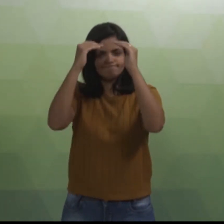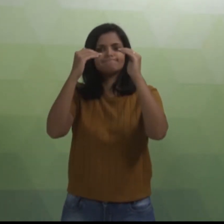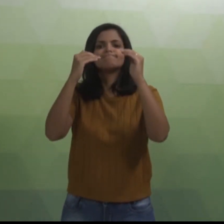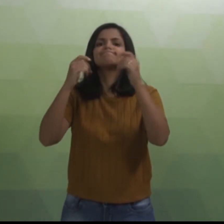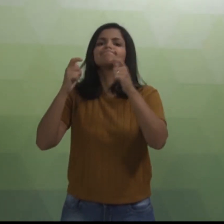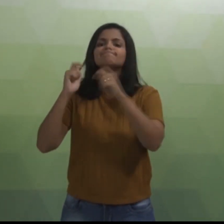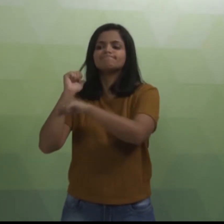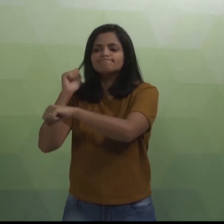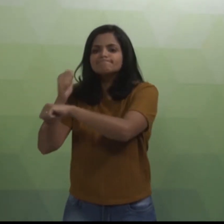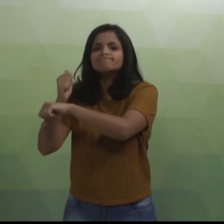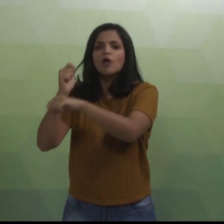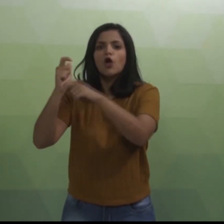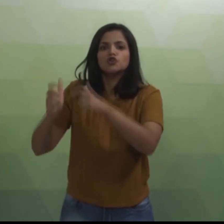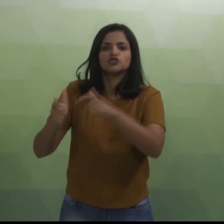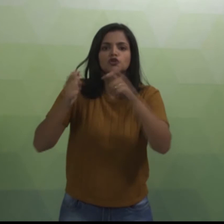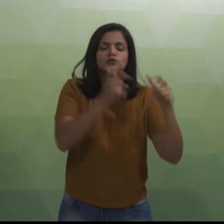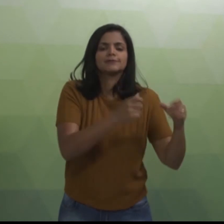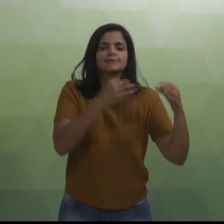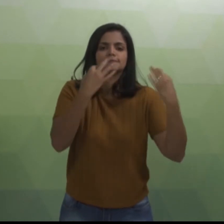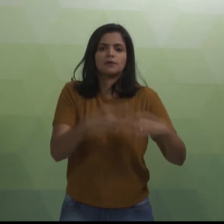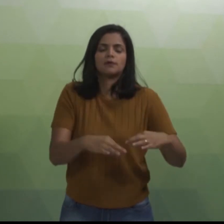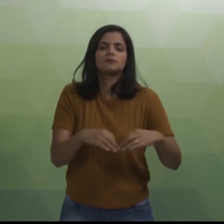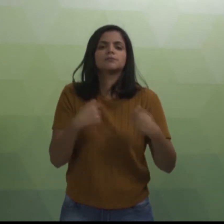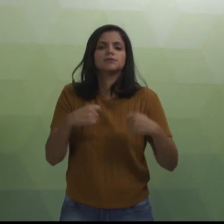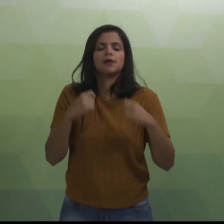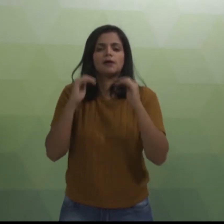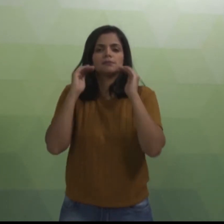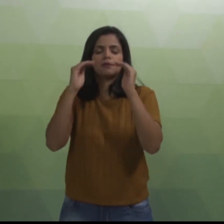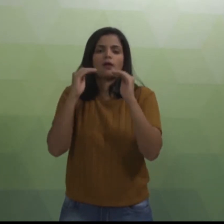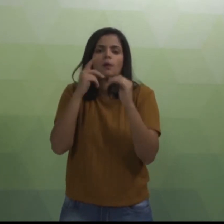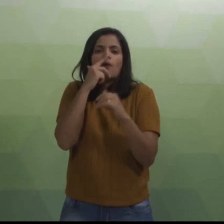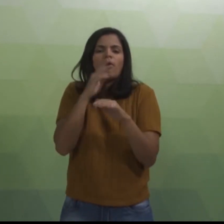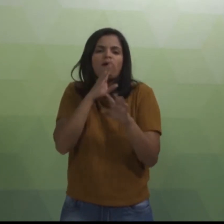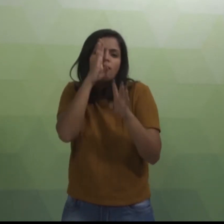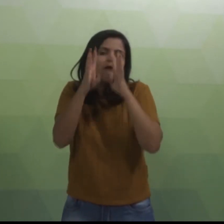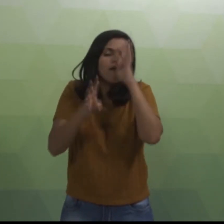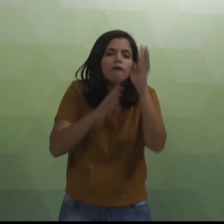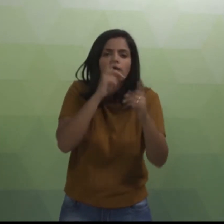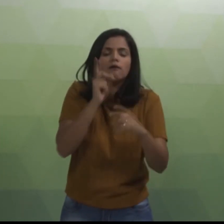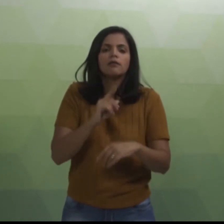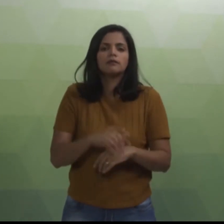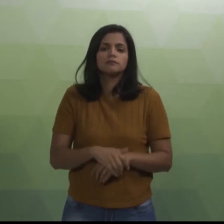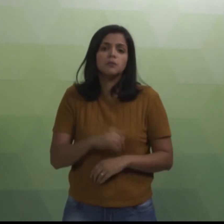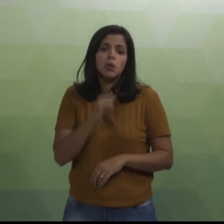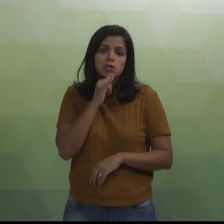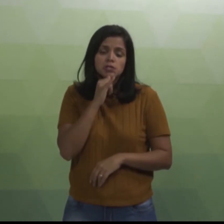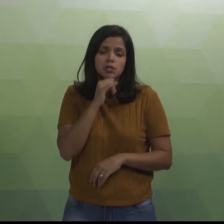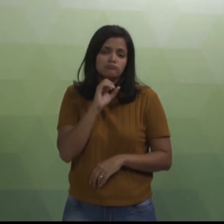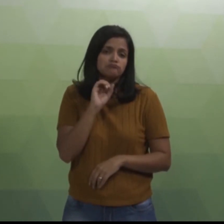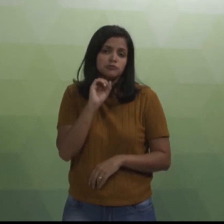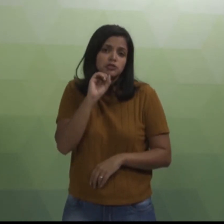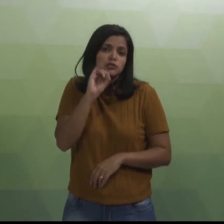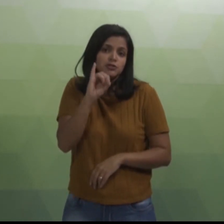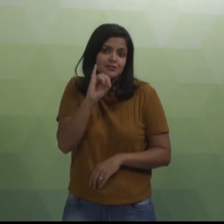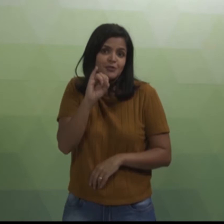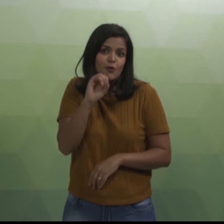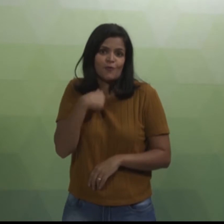referente ausente. Temos que respeitar esses referentes no discurso. Não podemos fazer aleatoriamente.